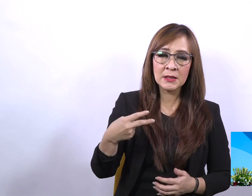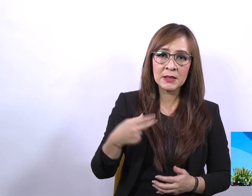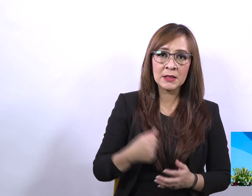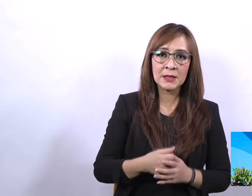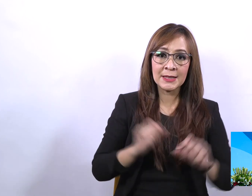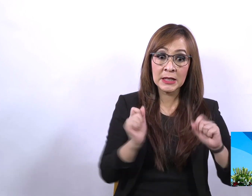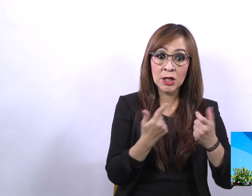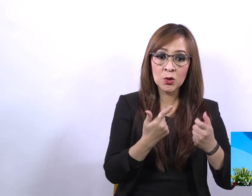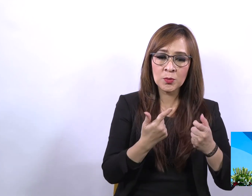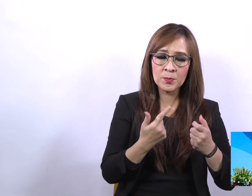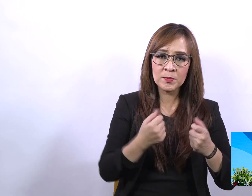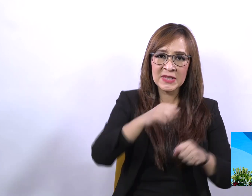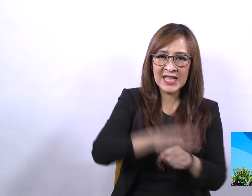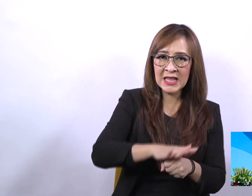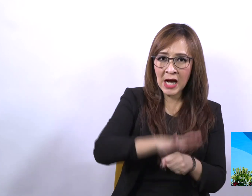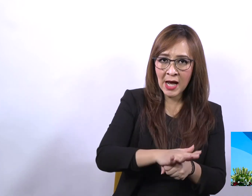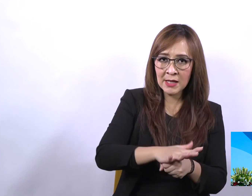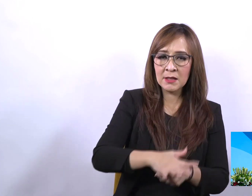itu